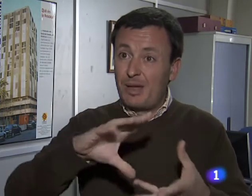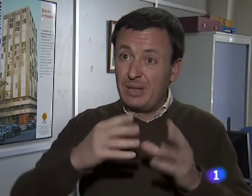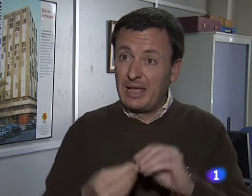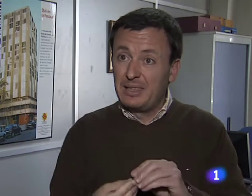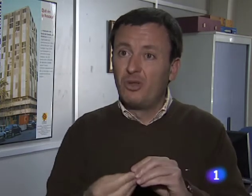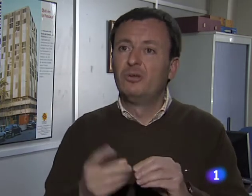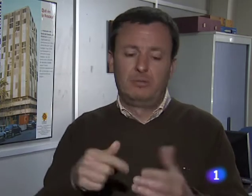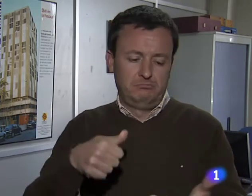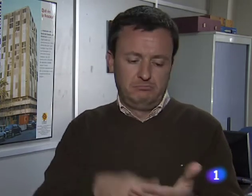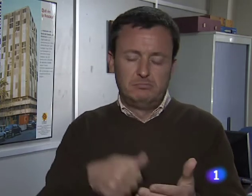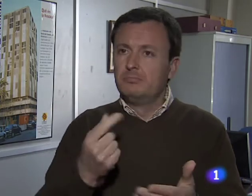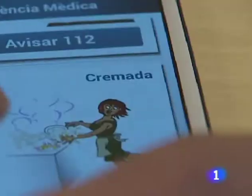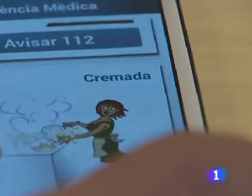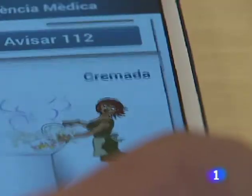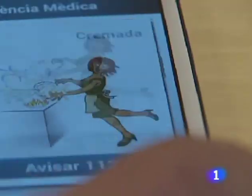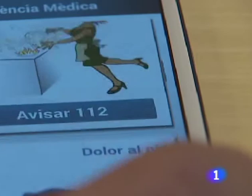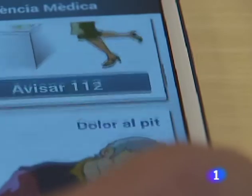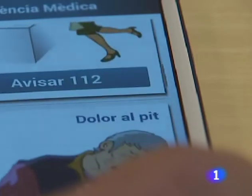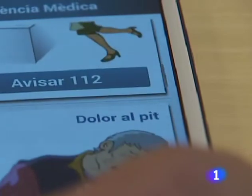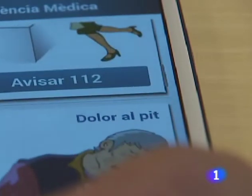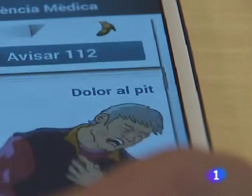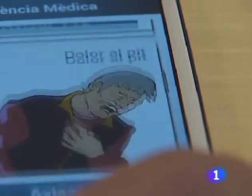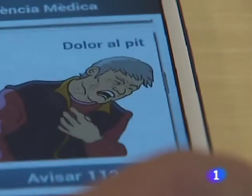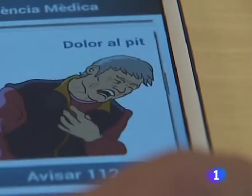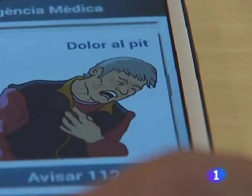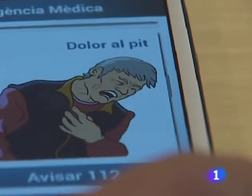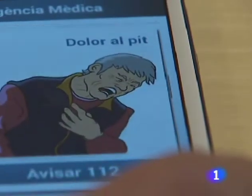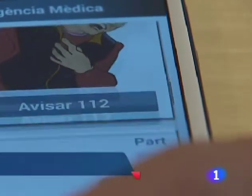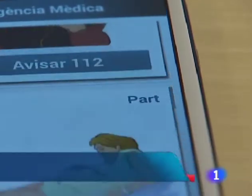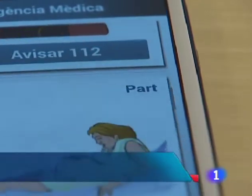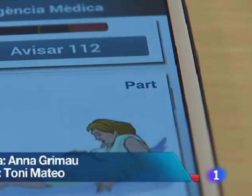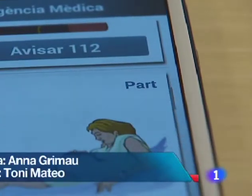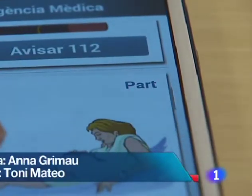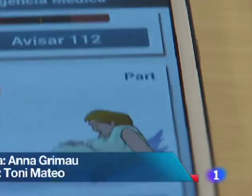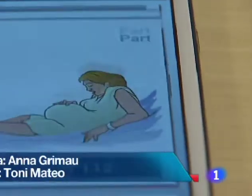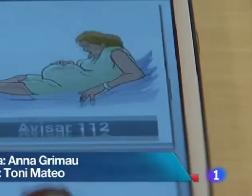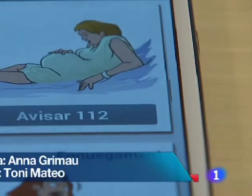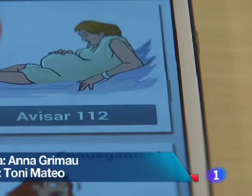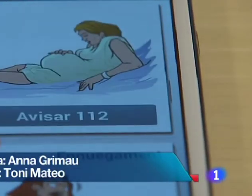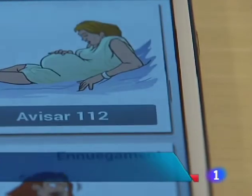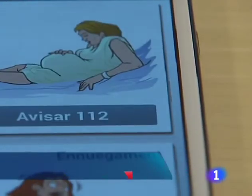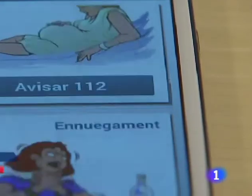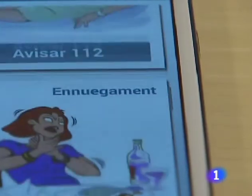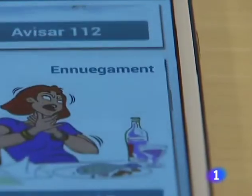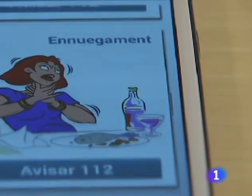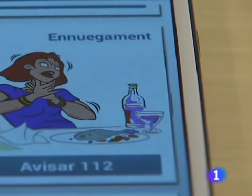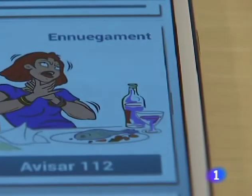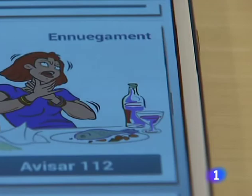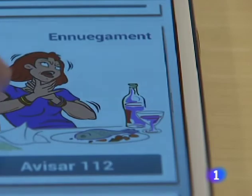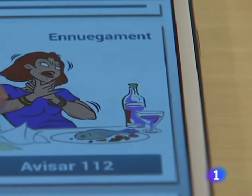imposible de poder efe jamás las personas sordas también podrán alertar al 112 o en situaciones de emergencia al su entorno la aplicación